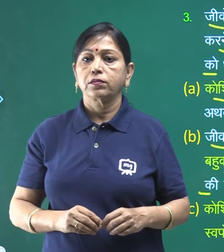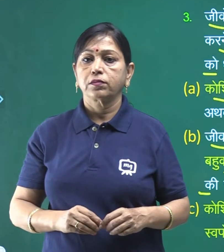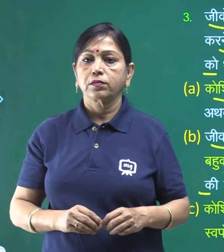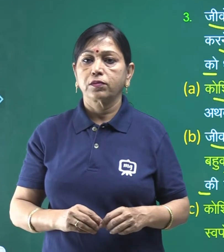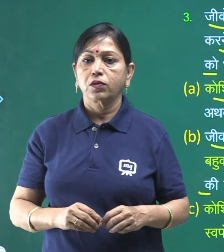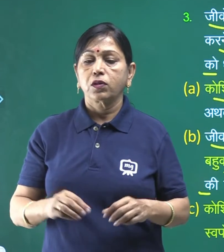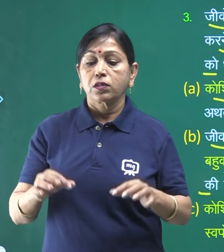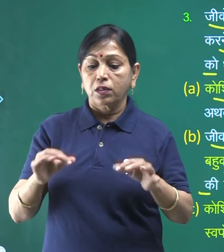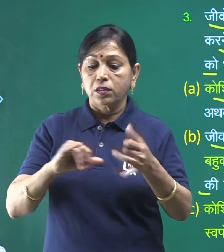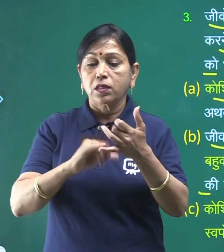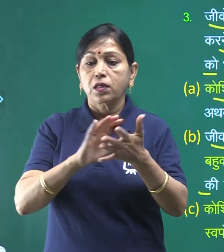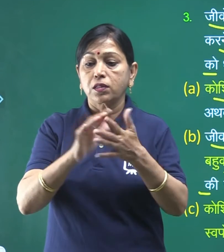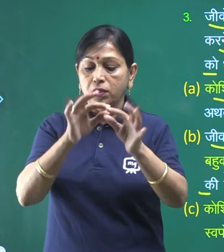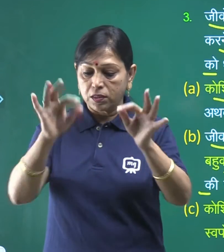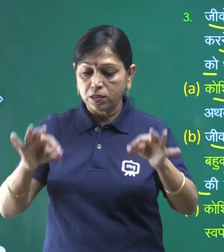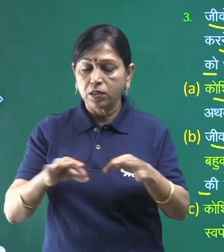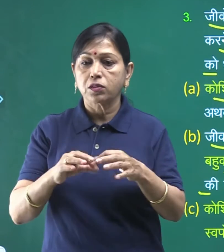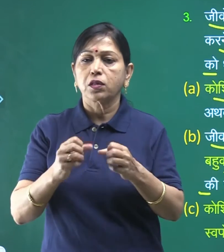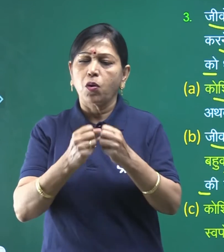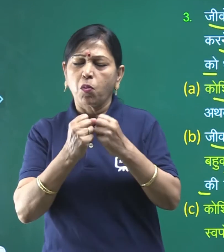संरचना जटिल होती है।